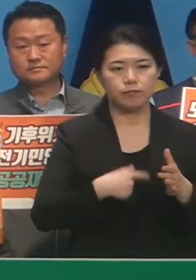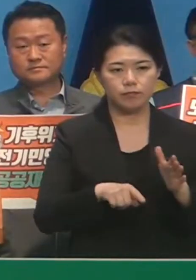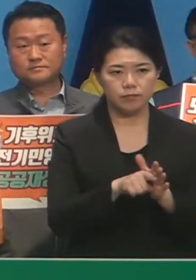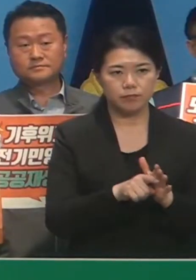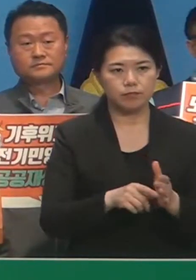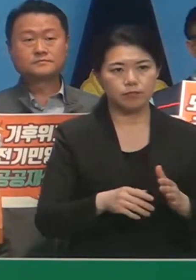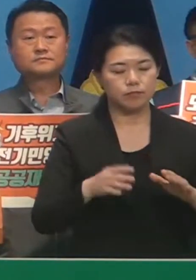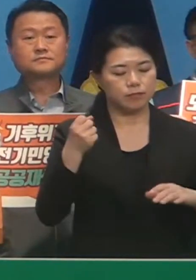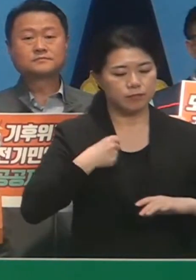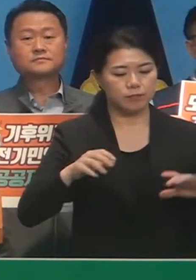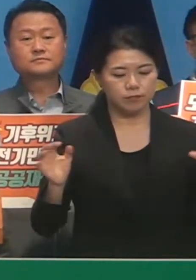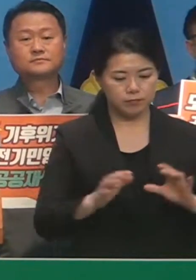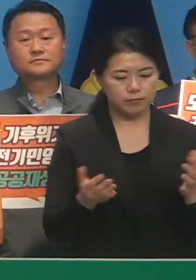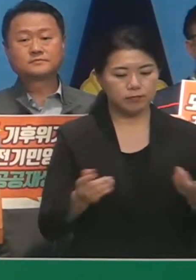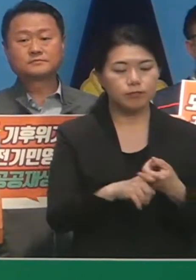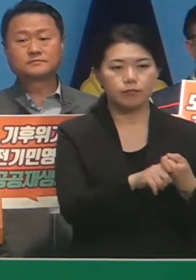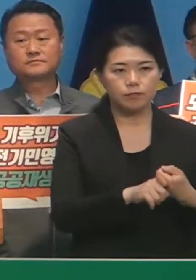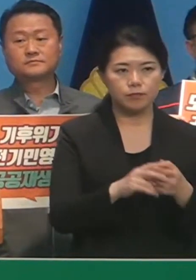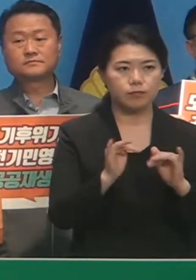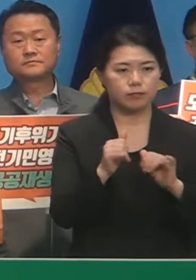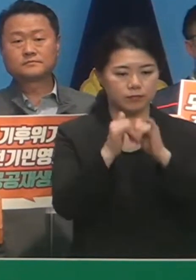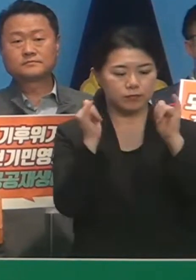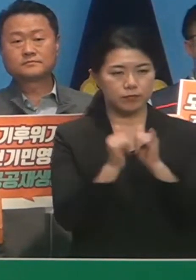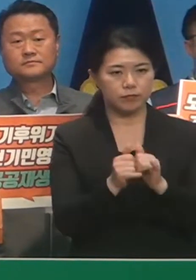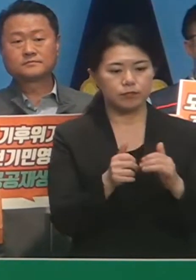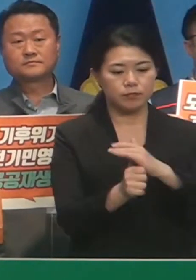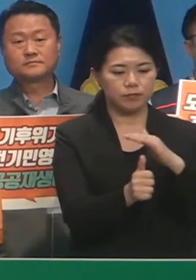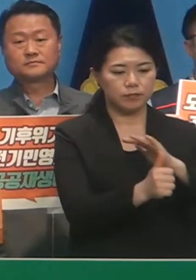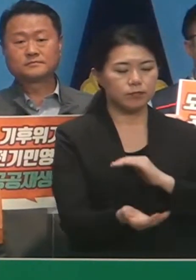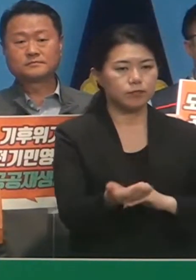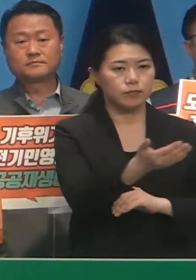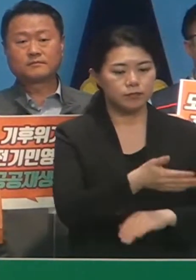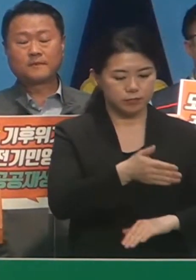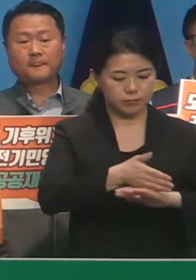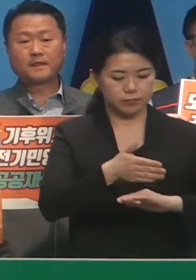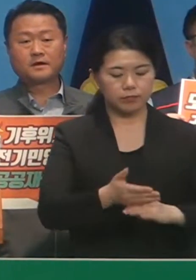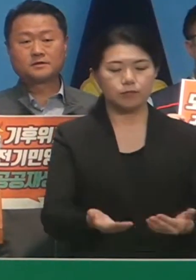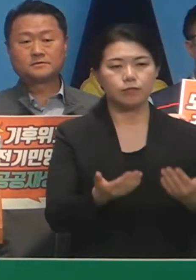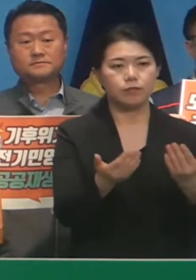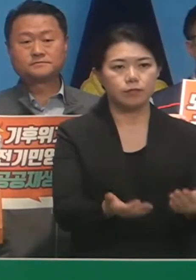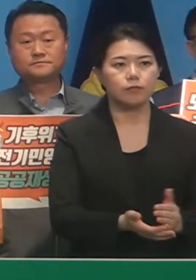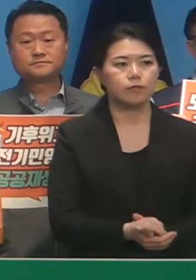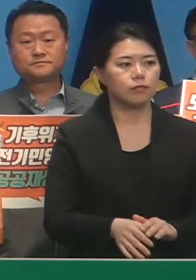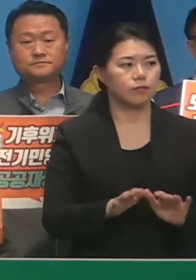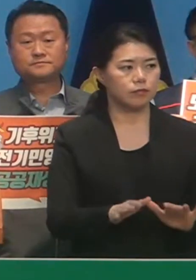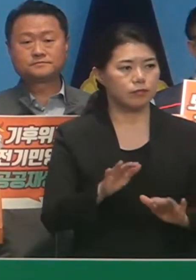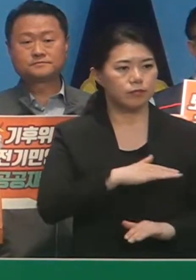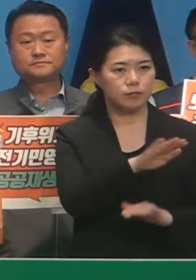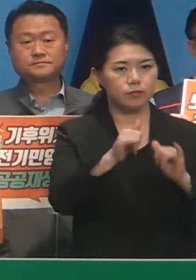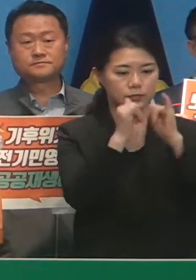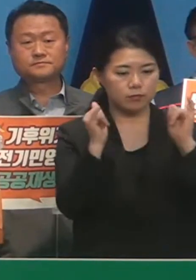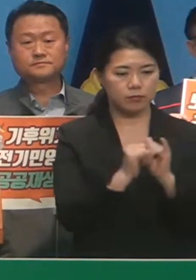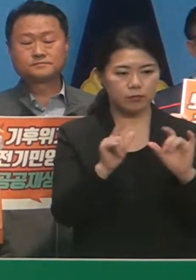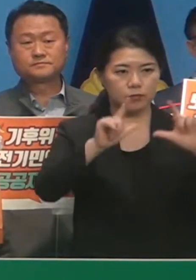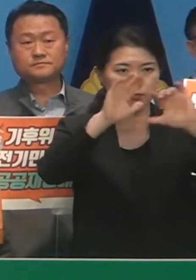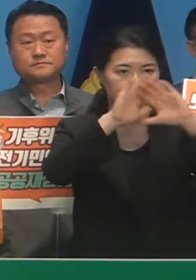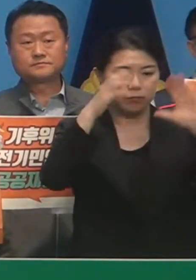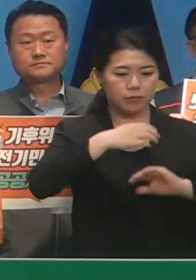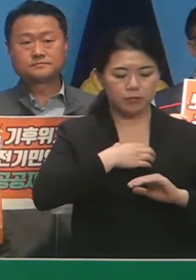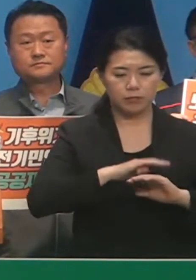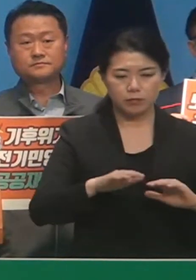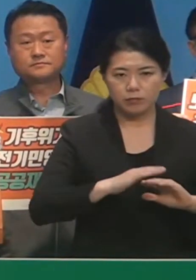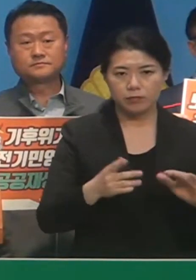해주신 노동계와 시민사회 대표자 여러분께 진심으로 감사드립니다. 현재 우리 사회는 기후위기 대응을